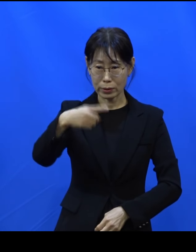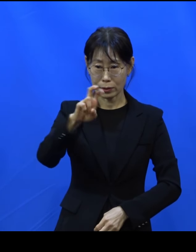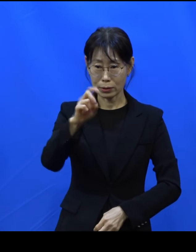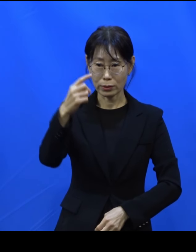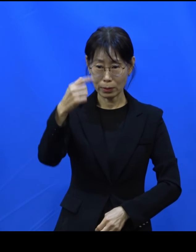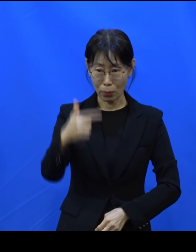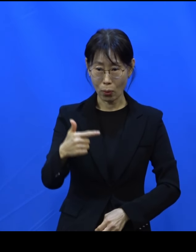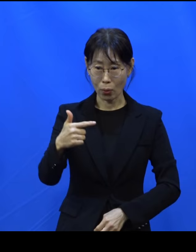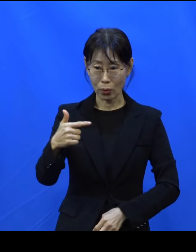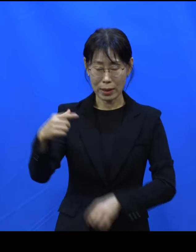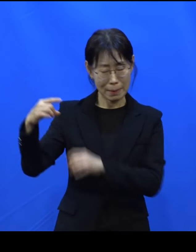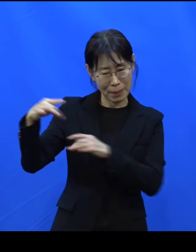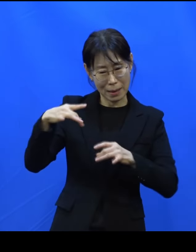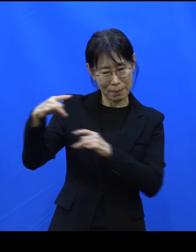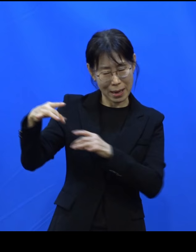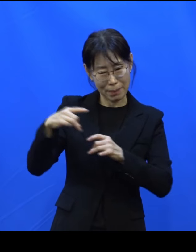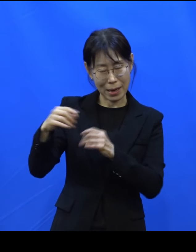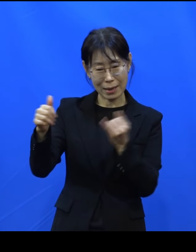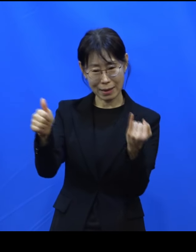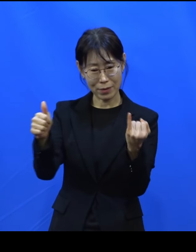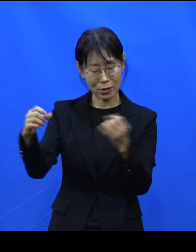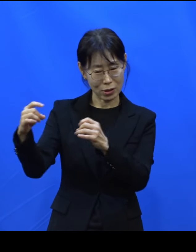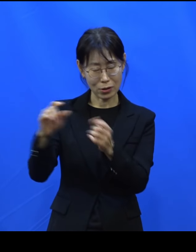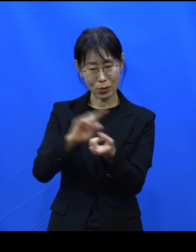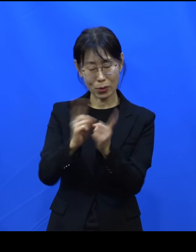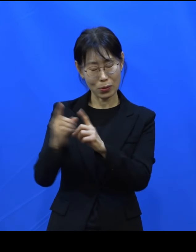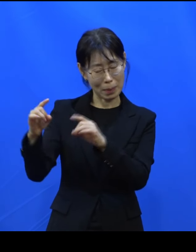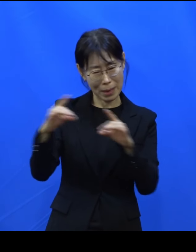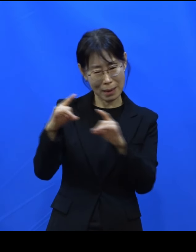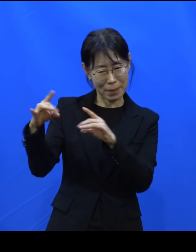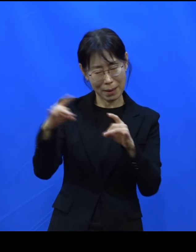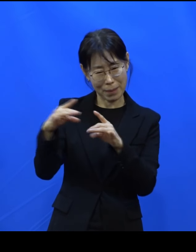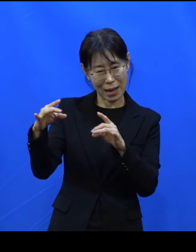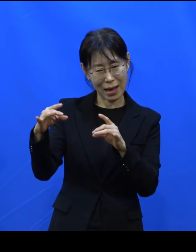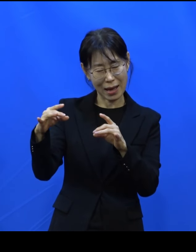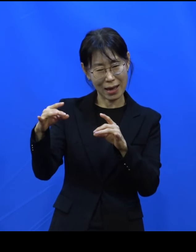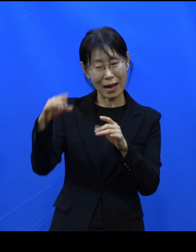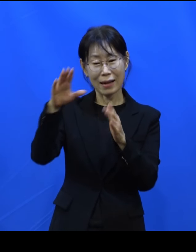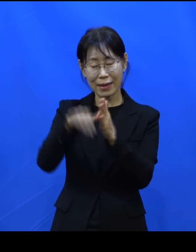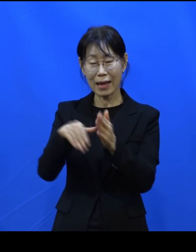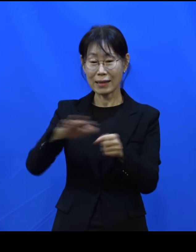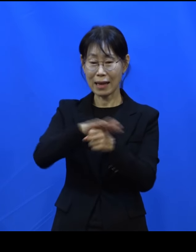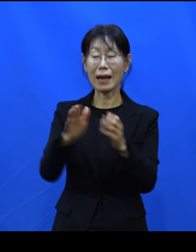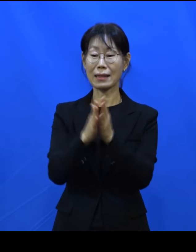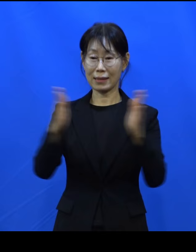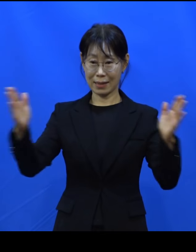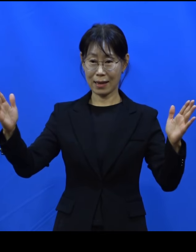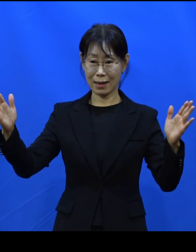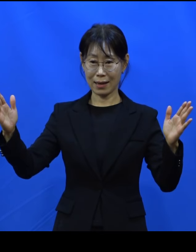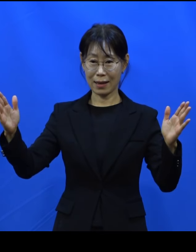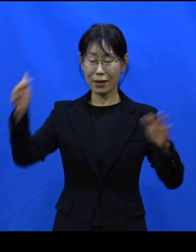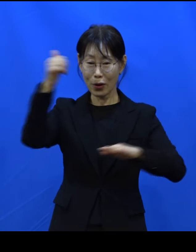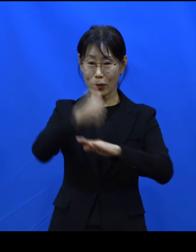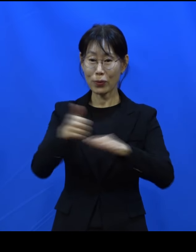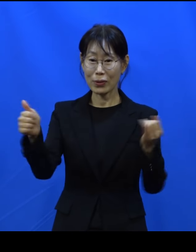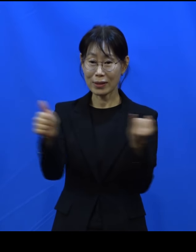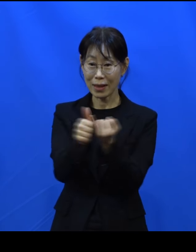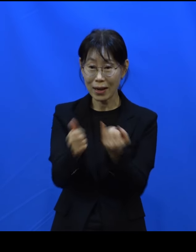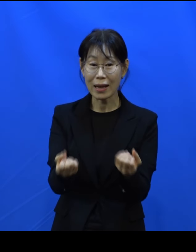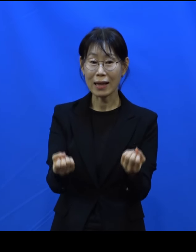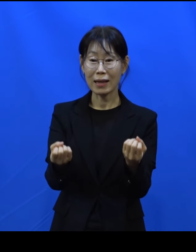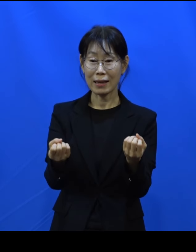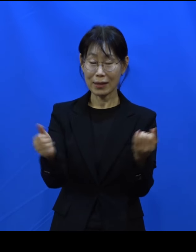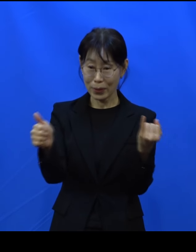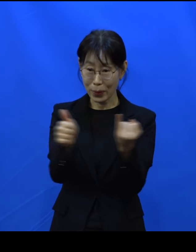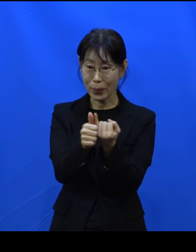그때는 두 사람이 어떤 상황 가운데 들어갈지 아무도 모르는 거죠. 그리스도를 모신 과정은 연약한 그들의 관계를 붙들어 주죠.